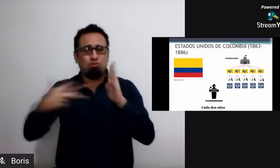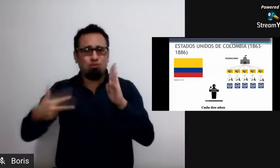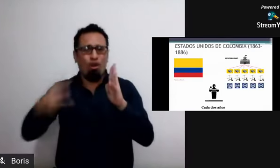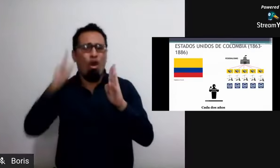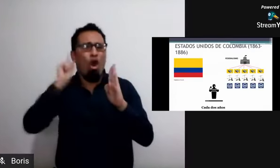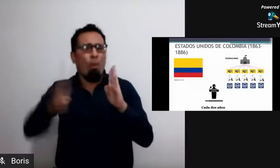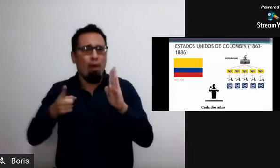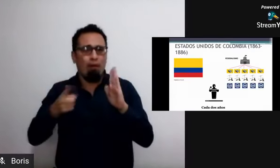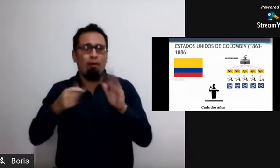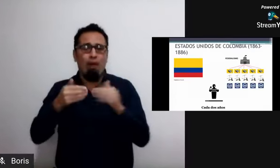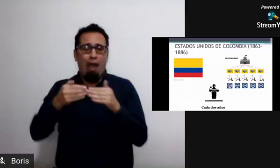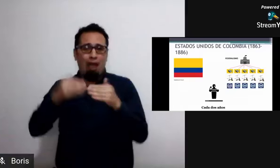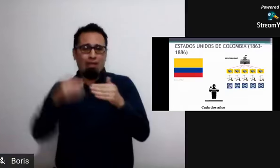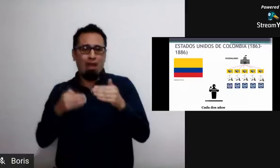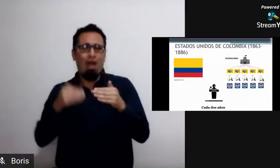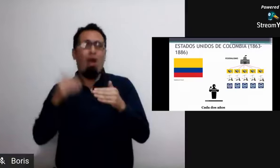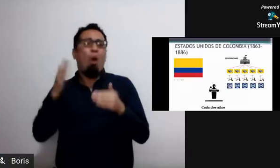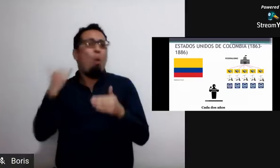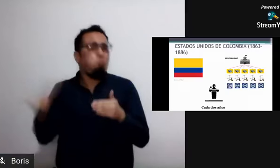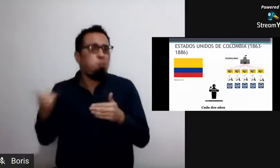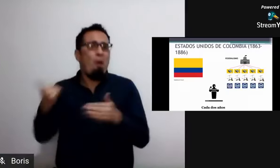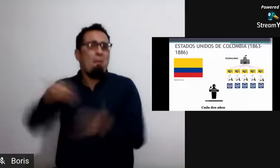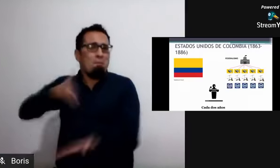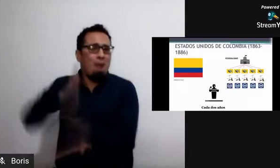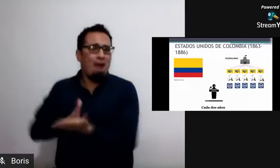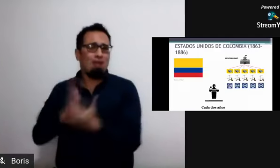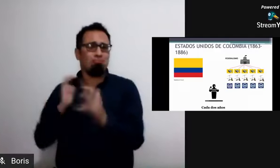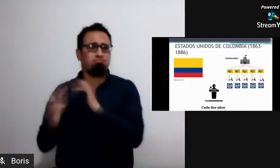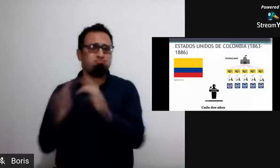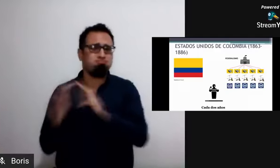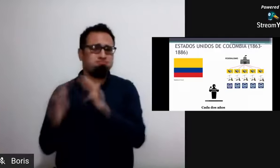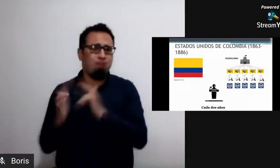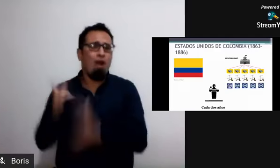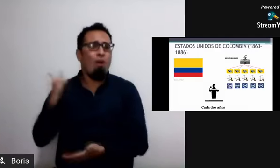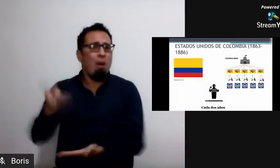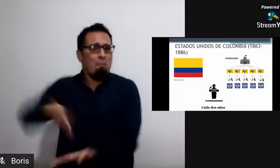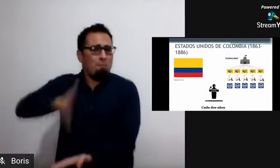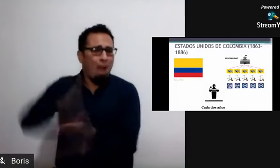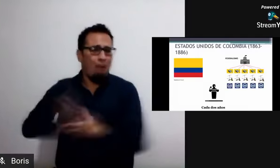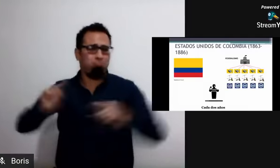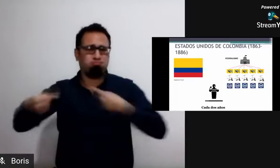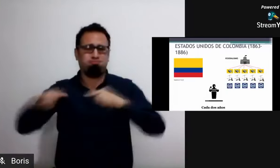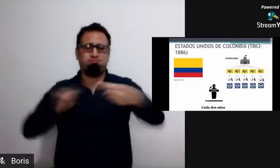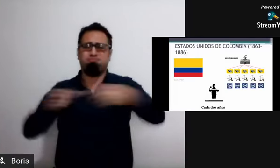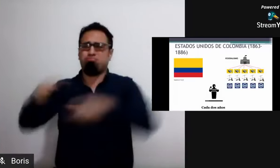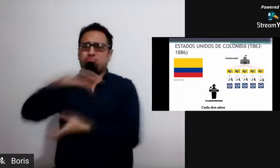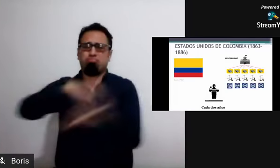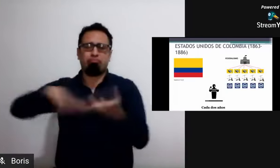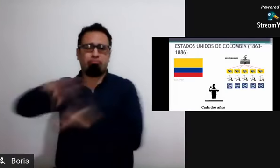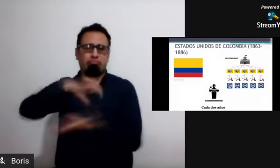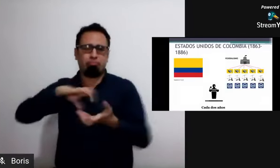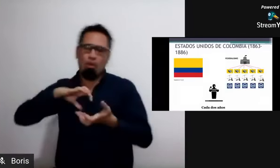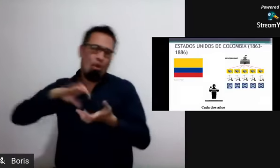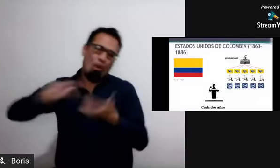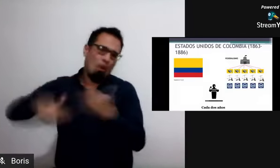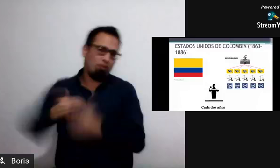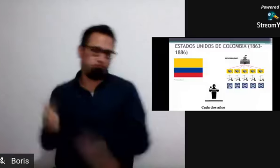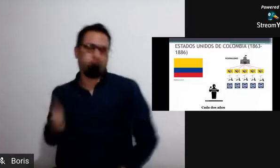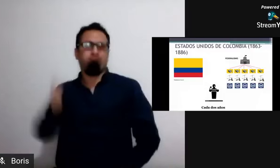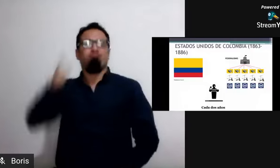se hace otro cambio eh, que permite generar otras estructuras.